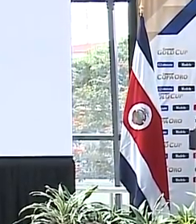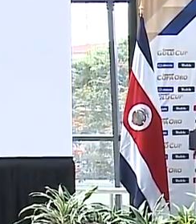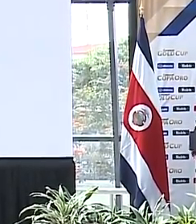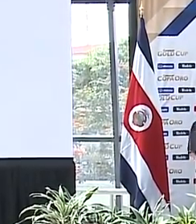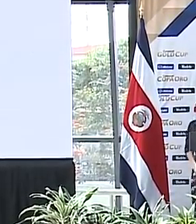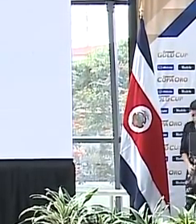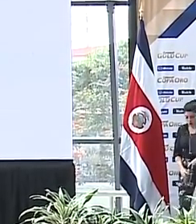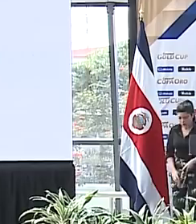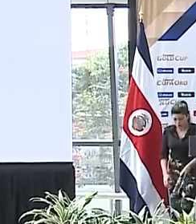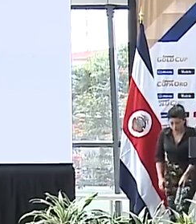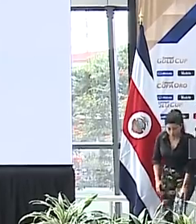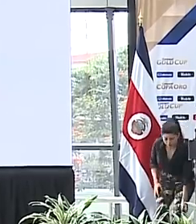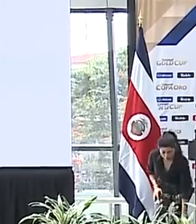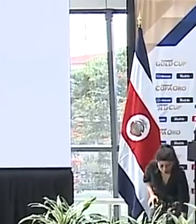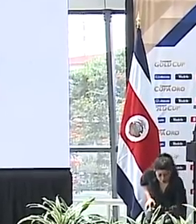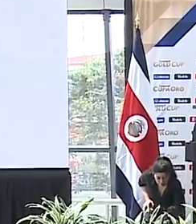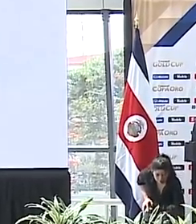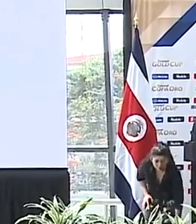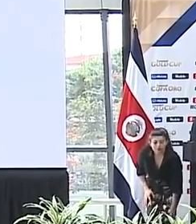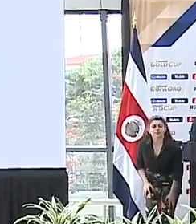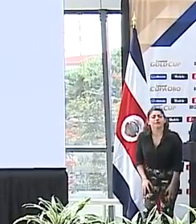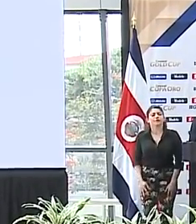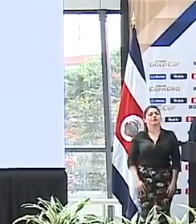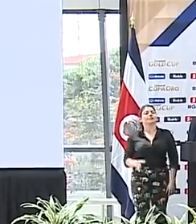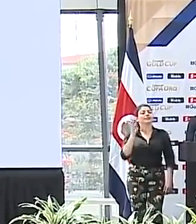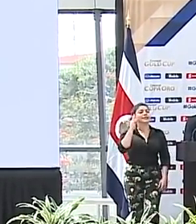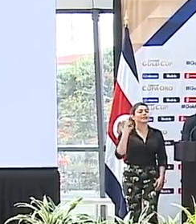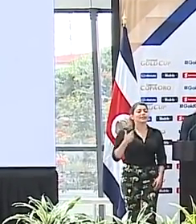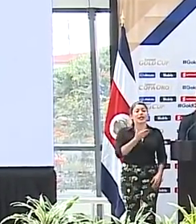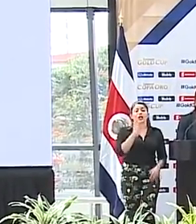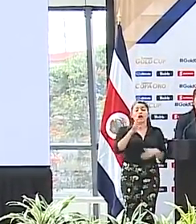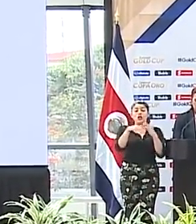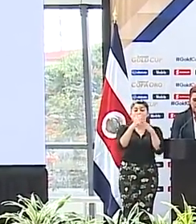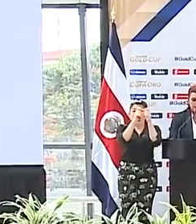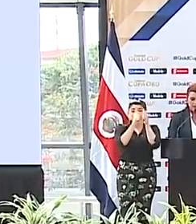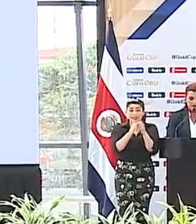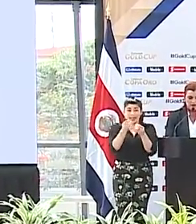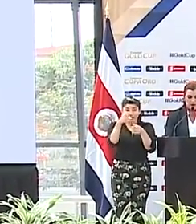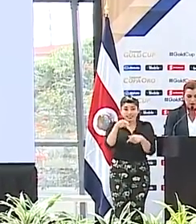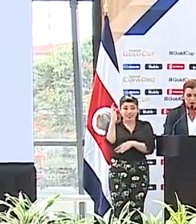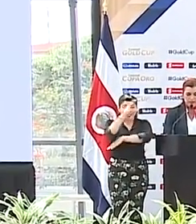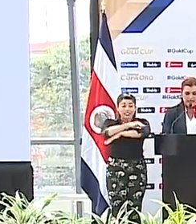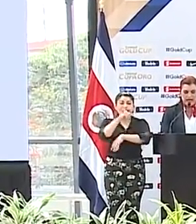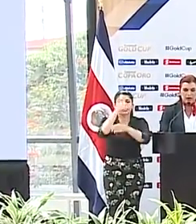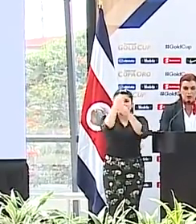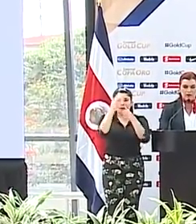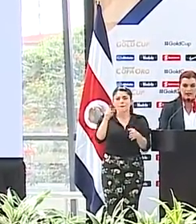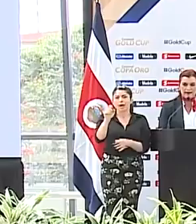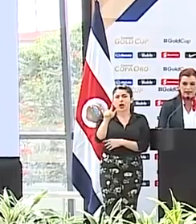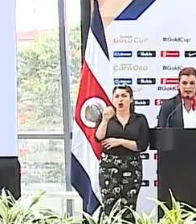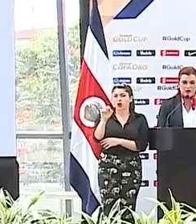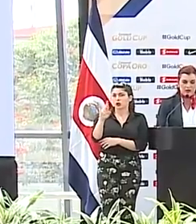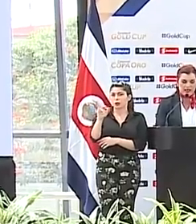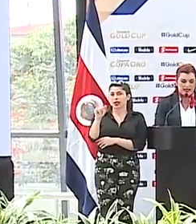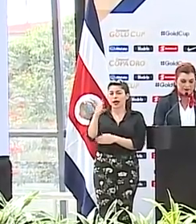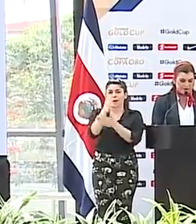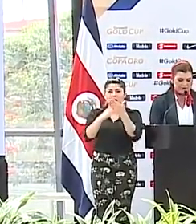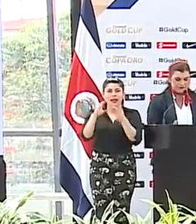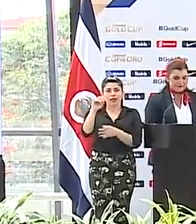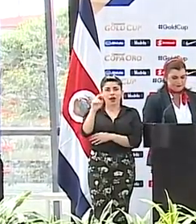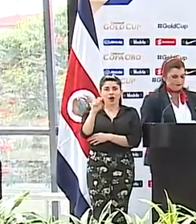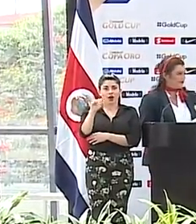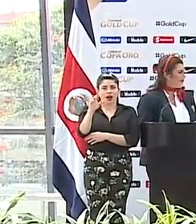Señoras y señores, todos los detalles de esta fecha de la Copa Oro en Costa Rica nos la brinda don Manolo Zubiria a nombre de